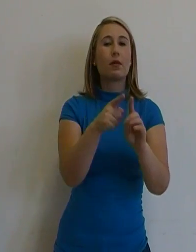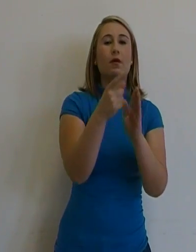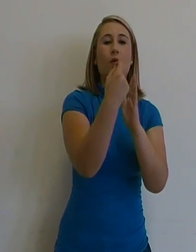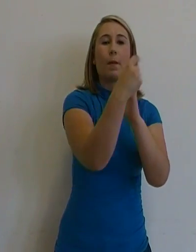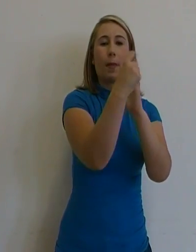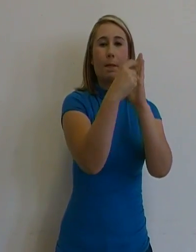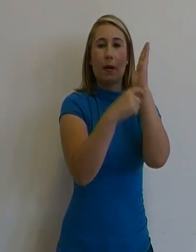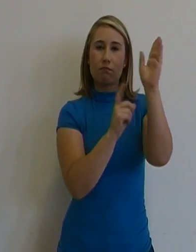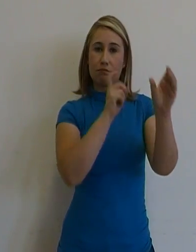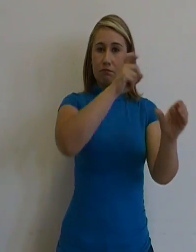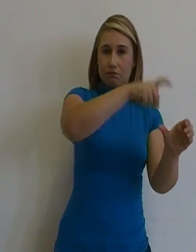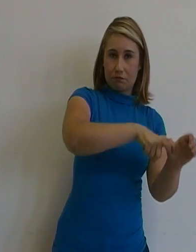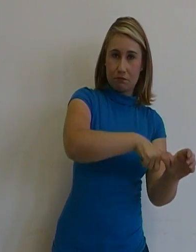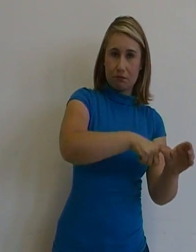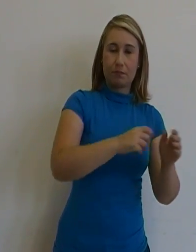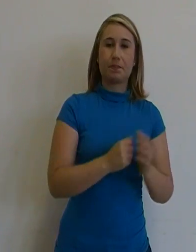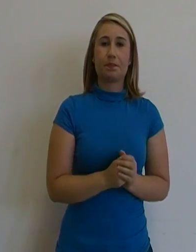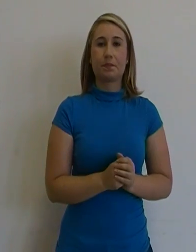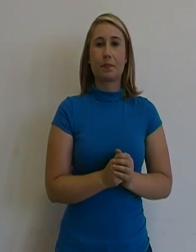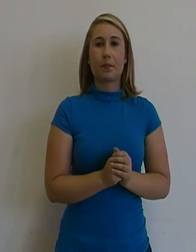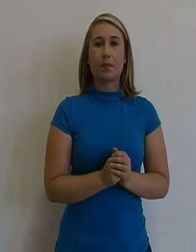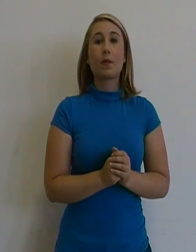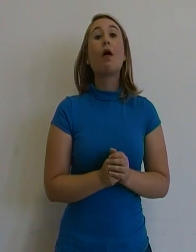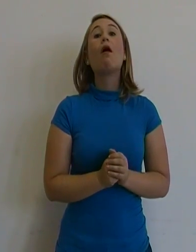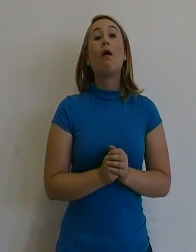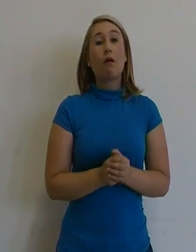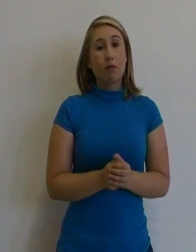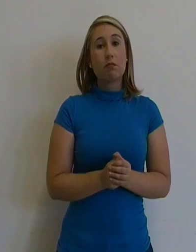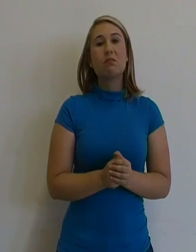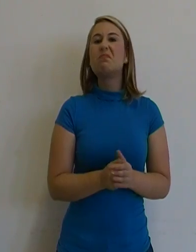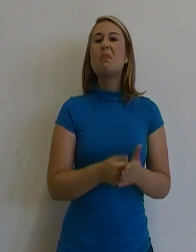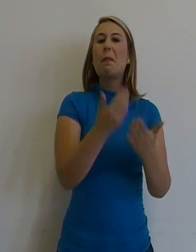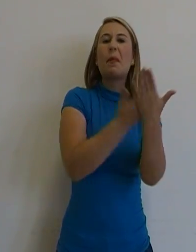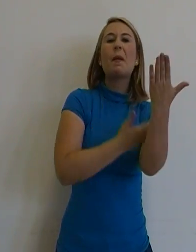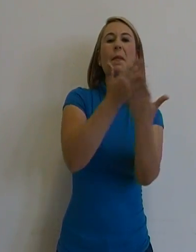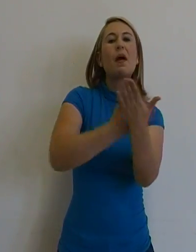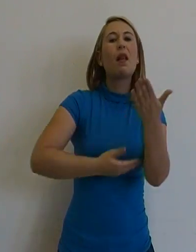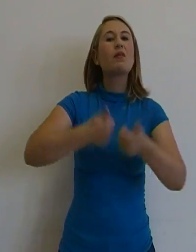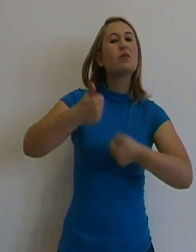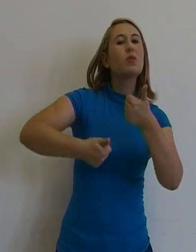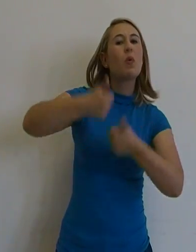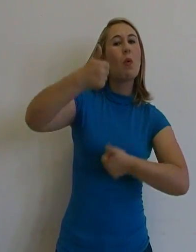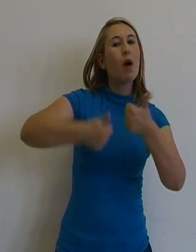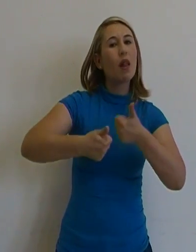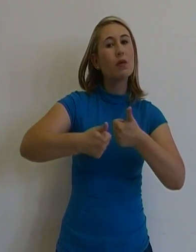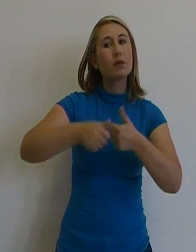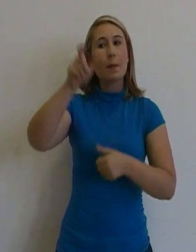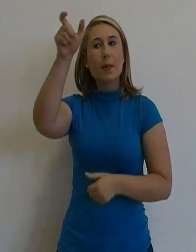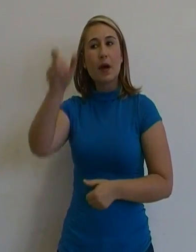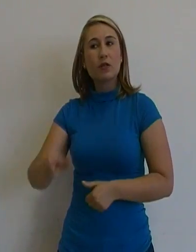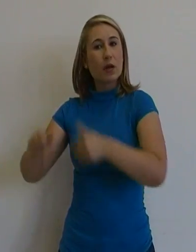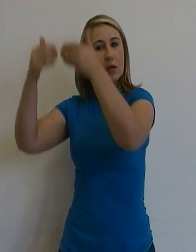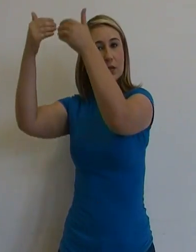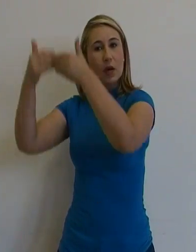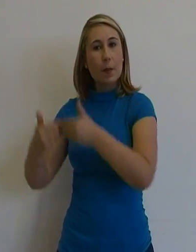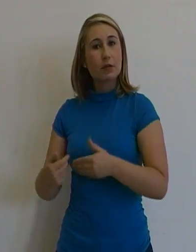unidad. Los documentos que la persona con discapacidad debe entregar de manera completa son